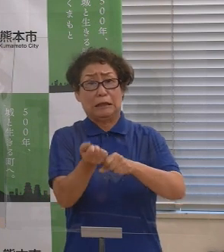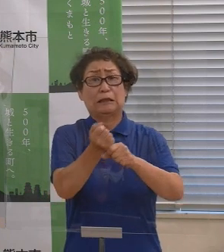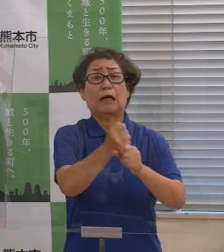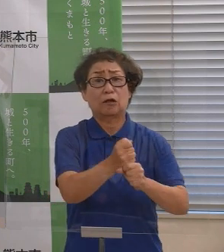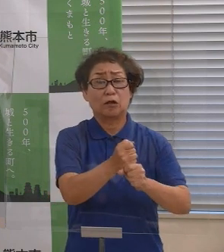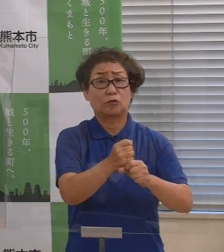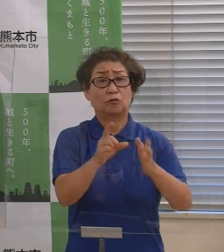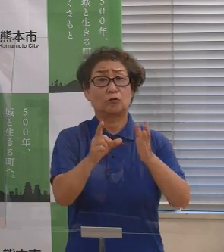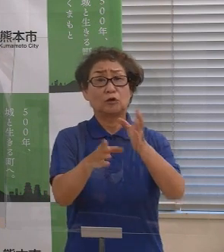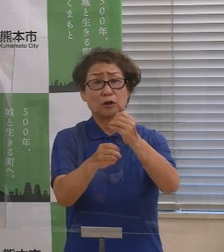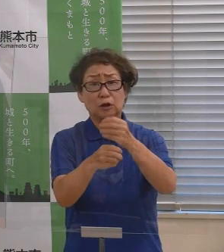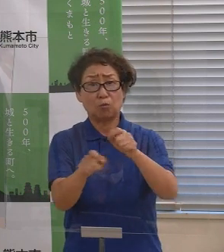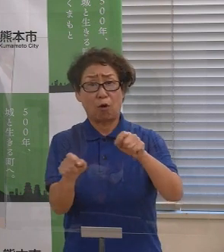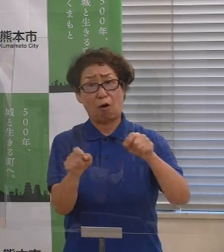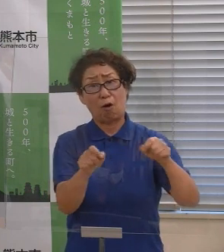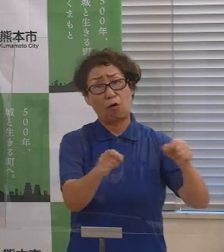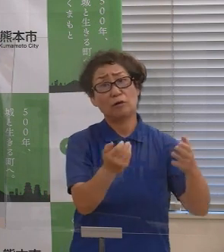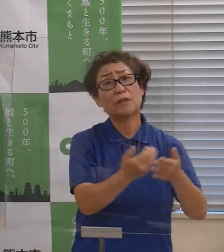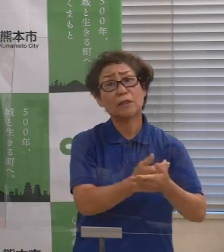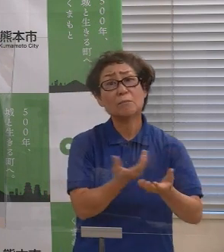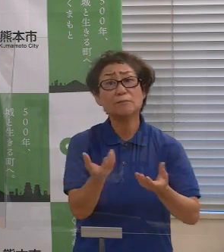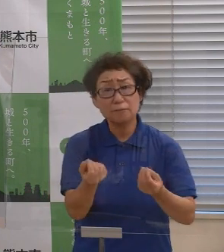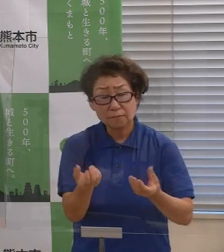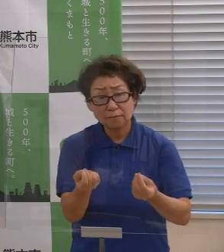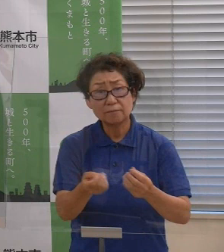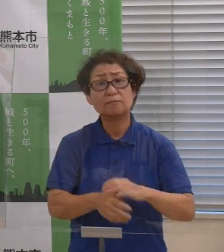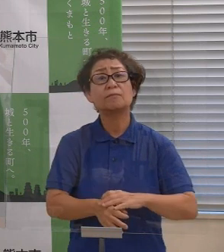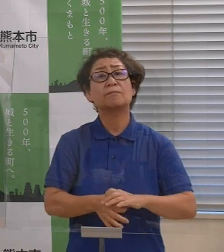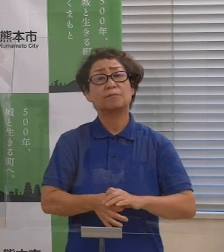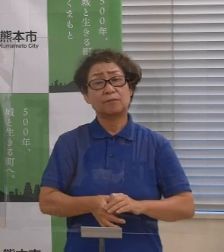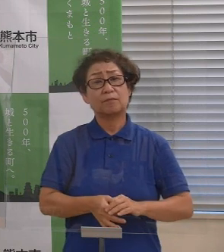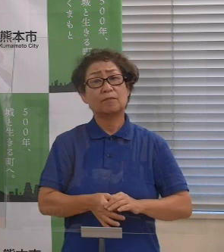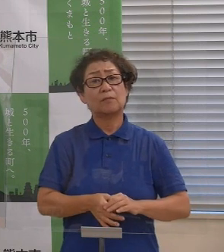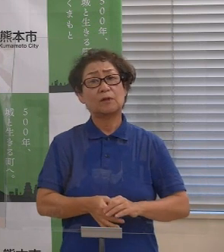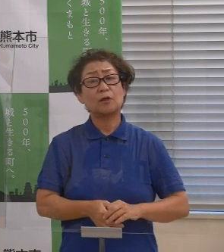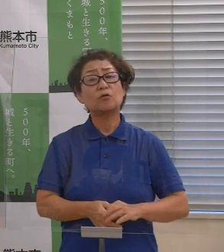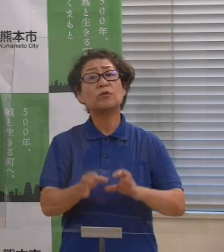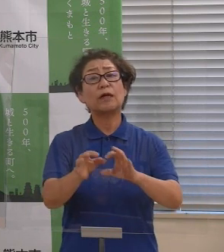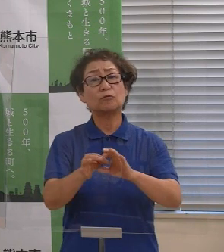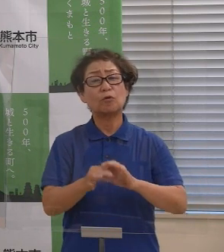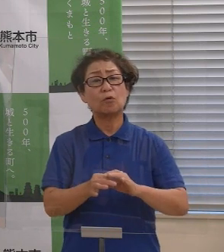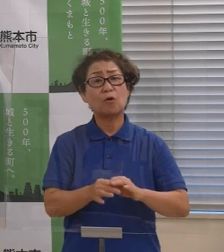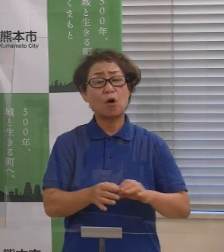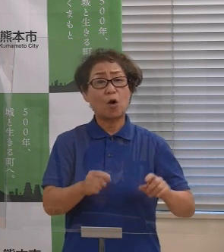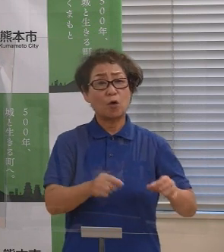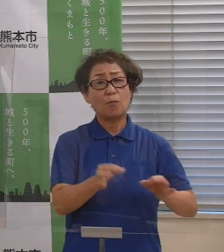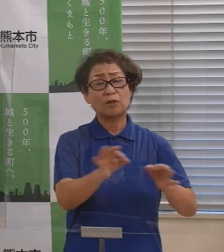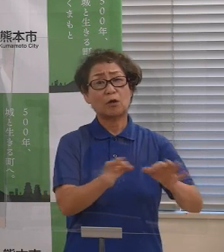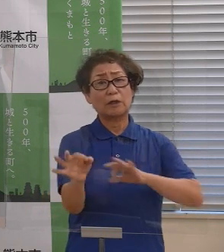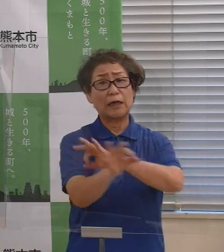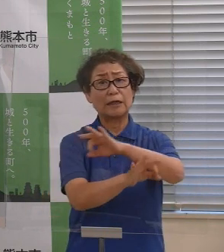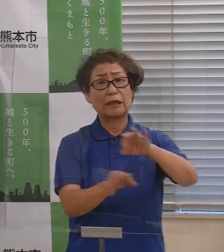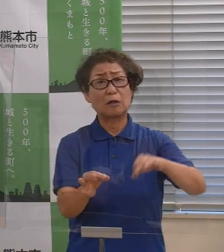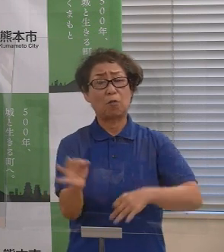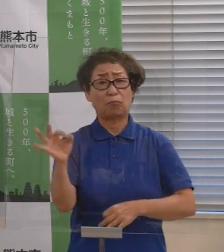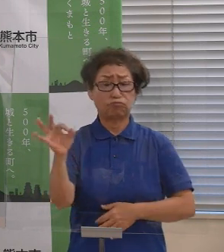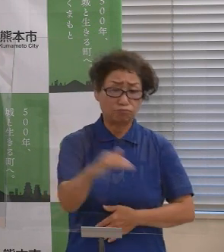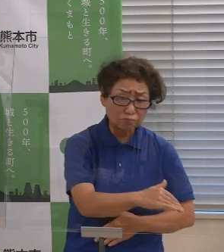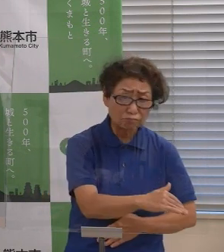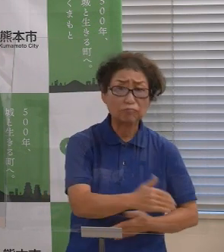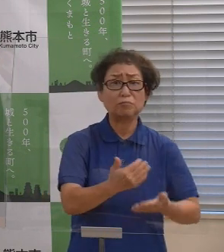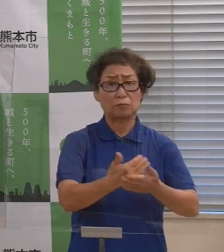ていう時期も遅れてくるわけでありますし、そうなりますと経済的なダメージも非常に大きくなってくるということ